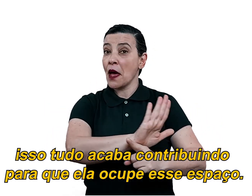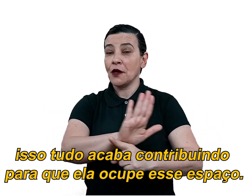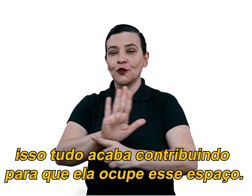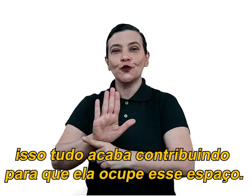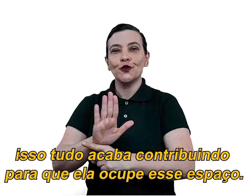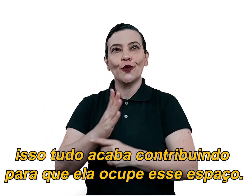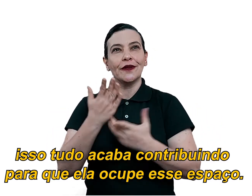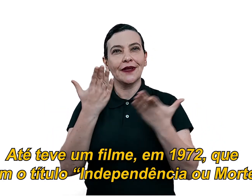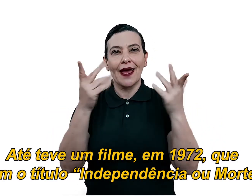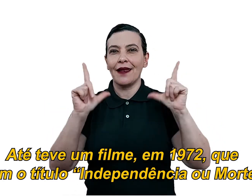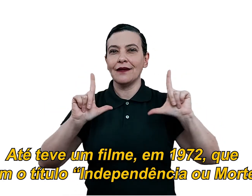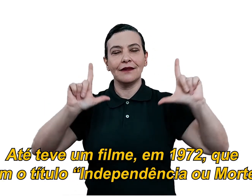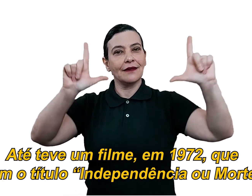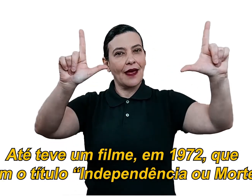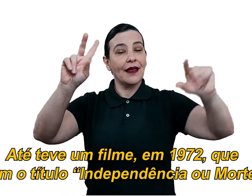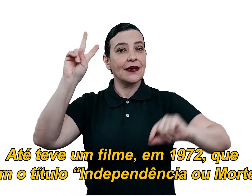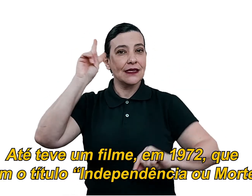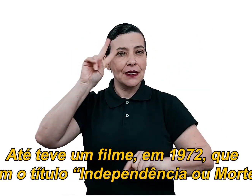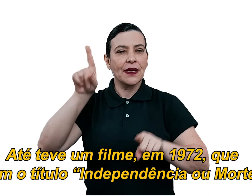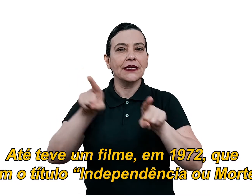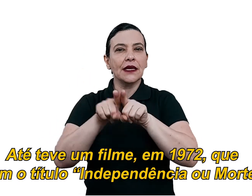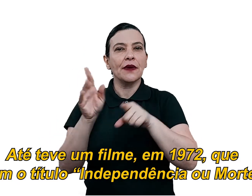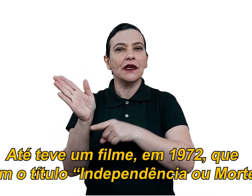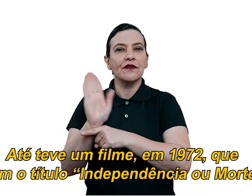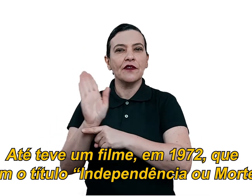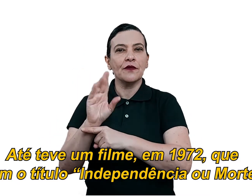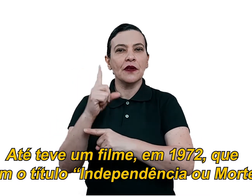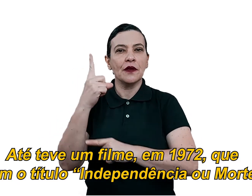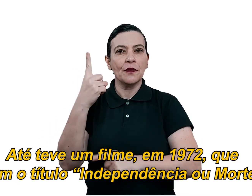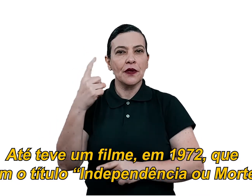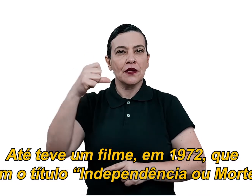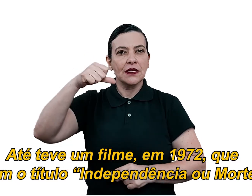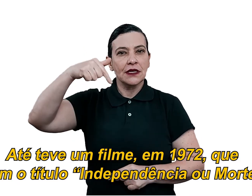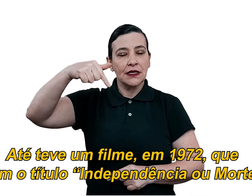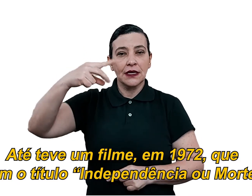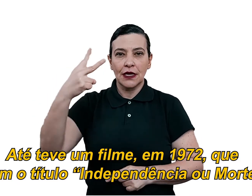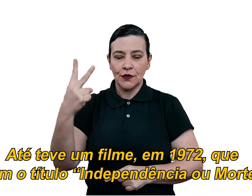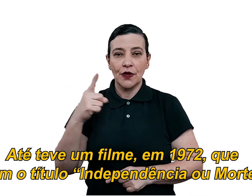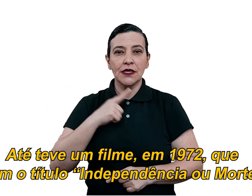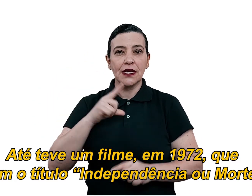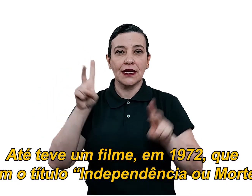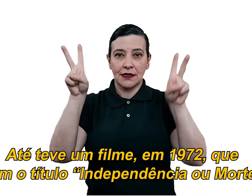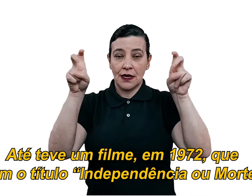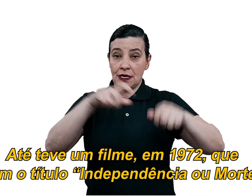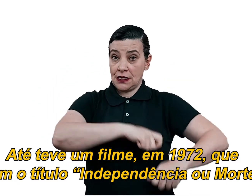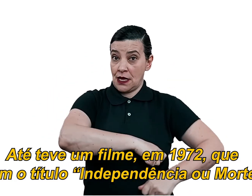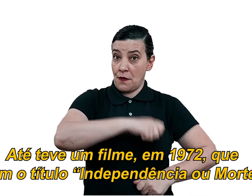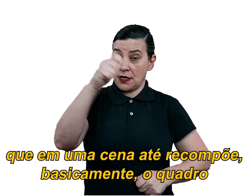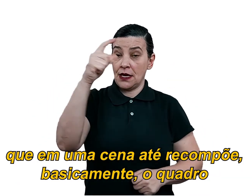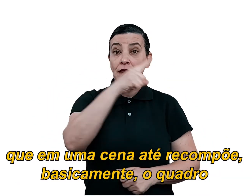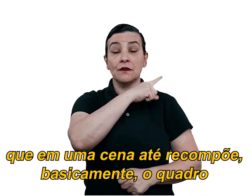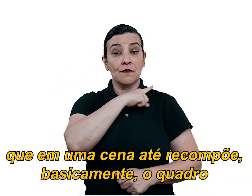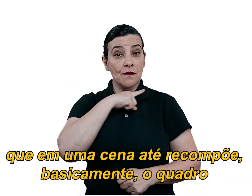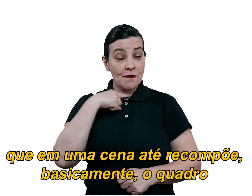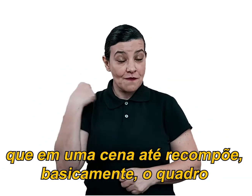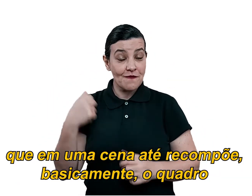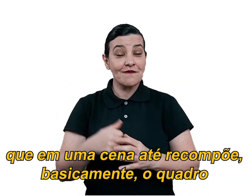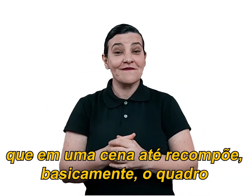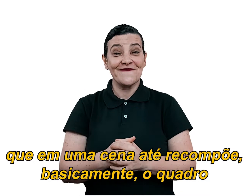espaço. Até teve um filme, em 1972, que tem o título Independência ou Morte, que em uma